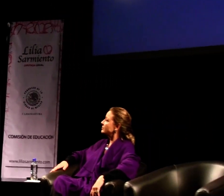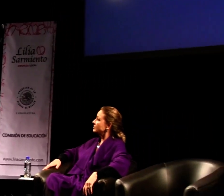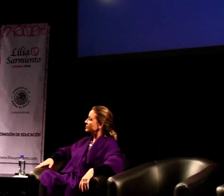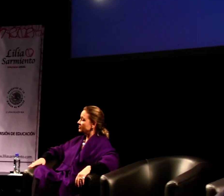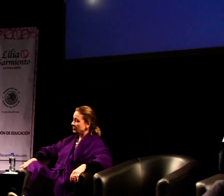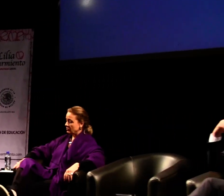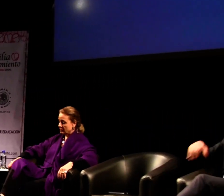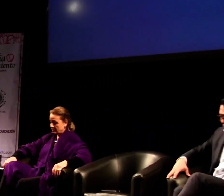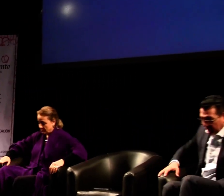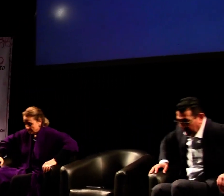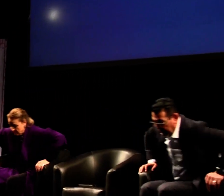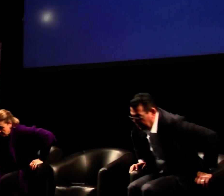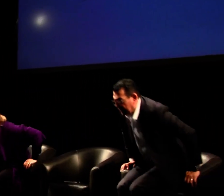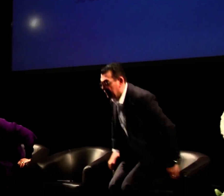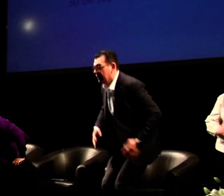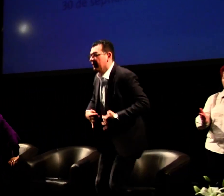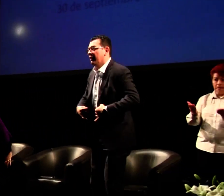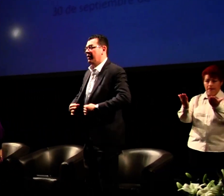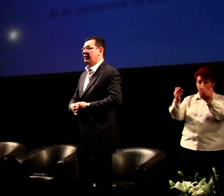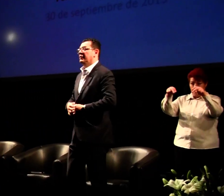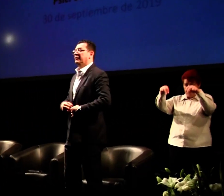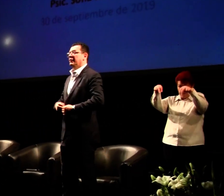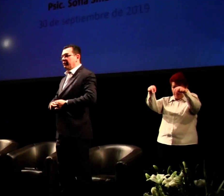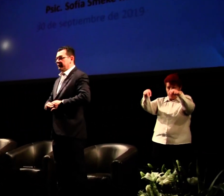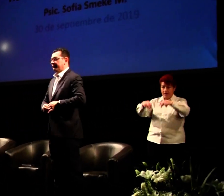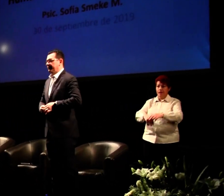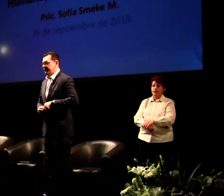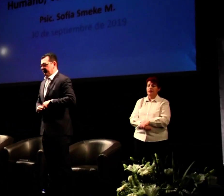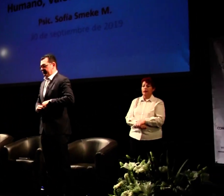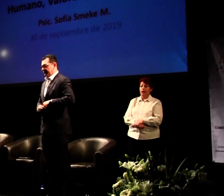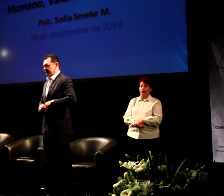Ok, les pido ponerse de pie, por favor, sean tan amables.